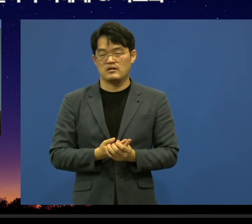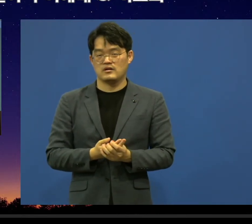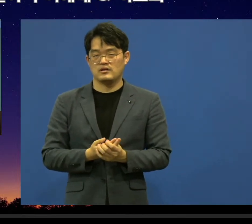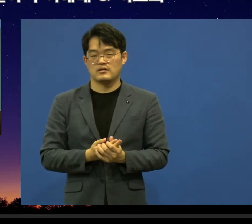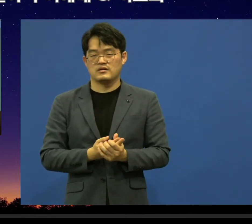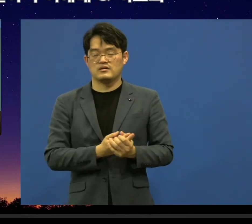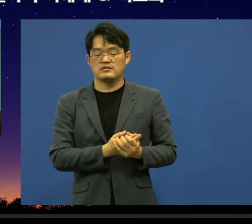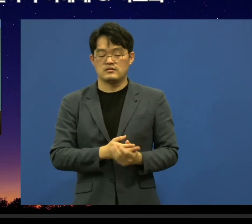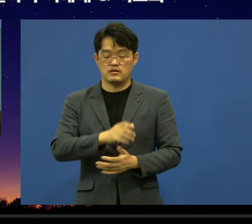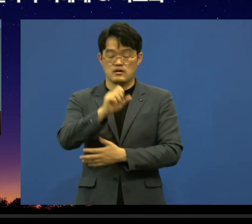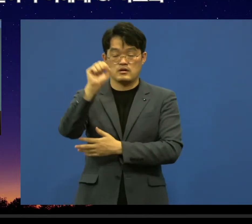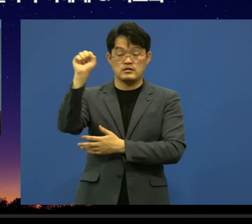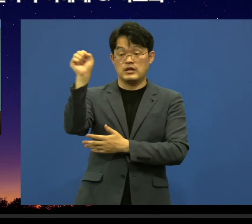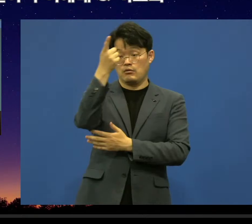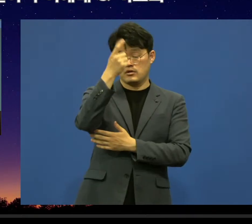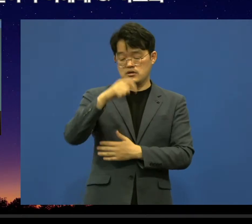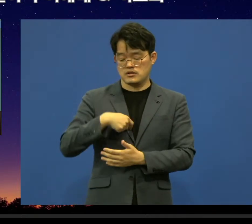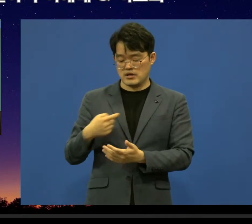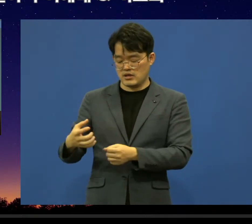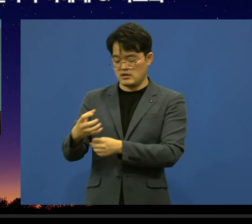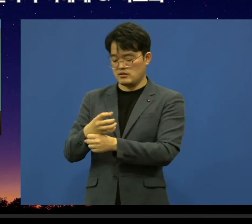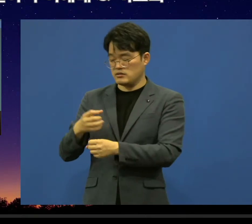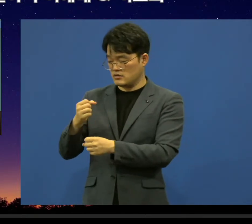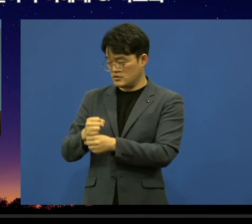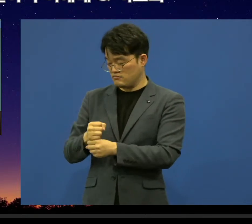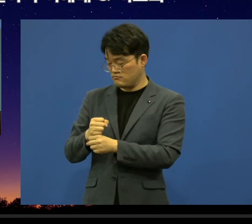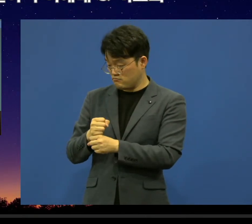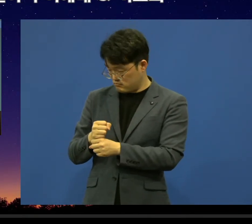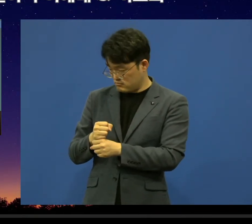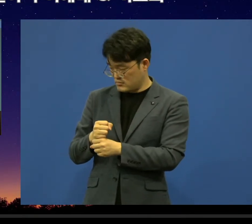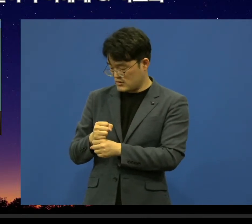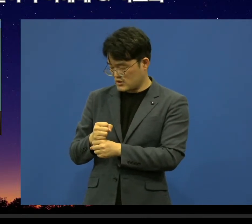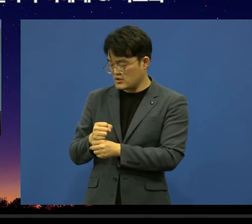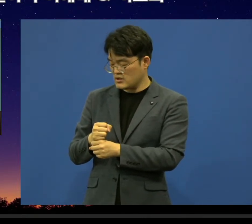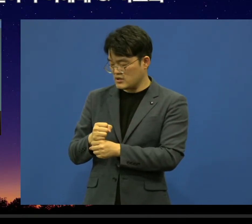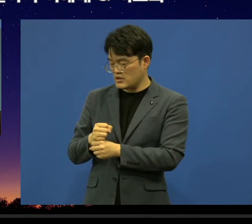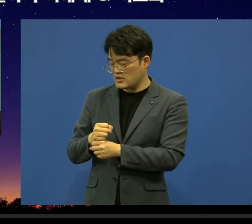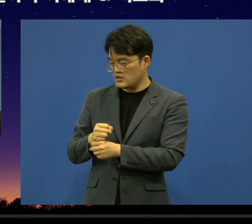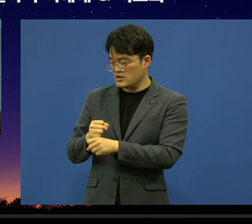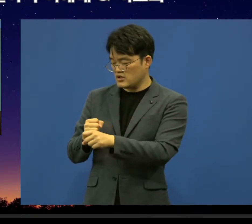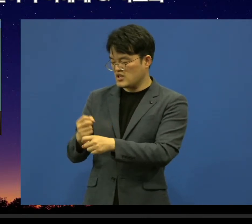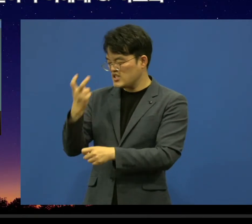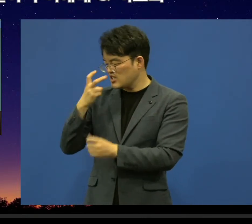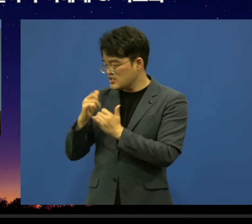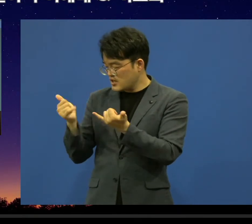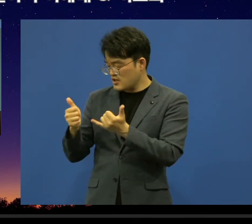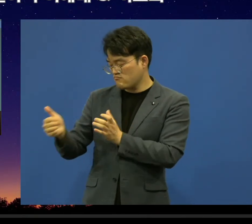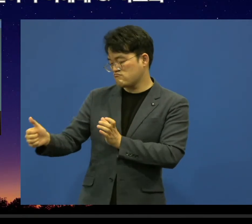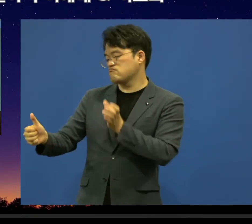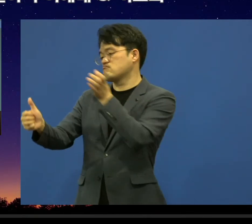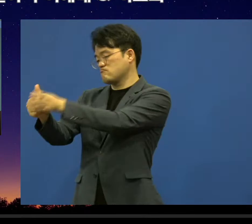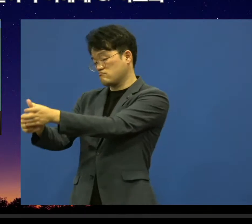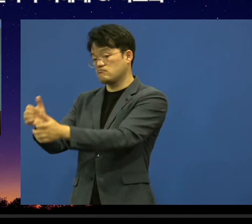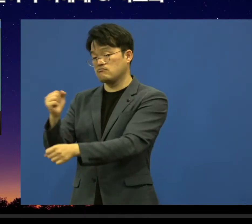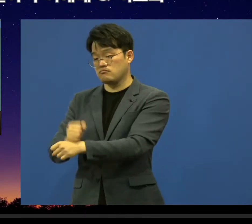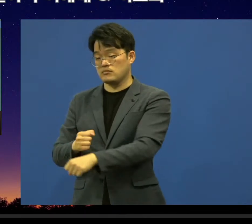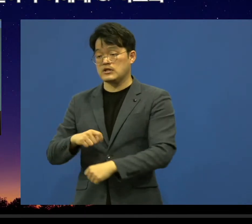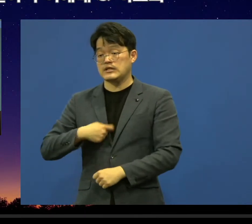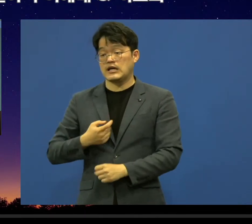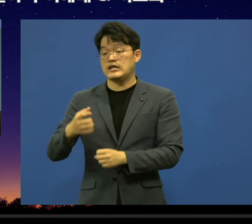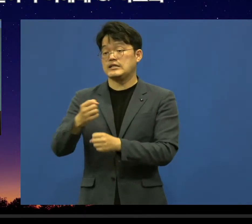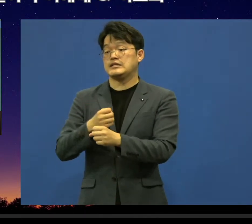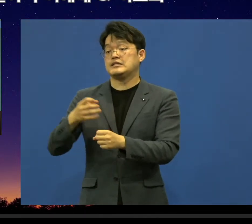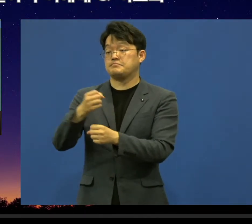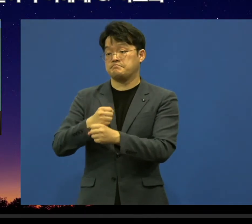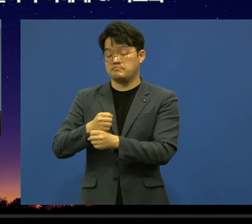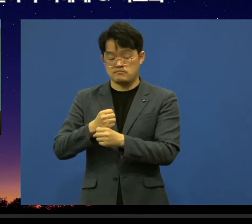자의 손에 맡기고 군대로 달려들어가 이렇게 나오죠. 다윗이 한 일은 이것입니다. 자기의 짐을 짐